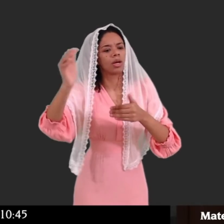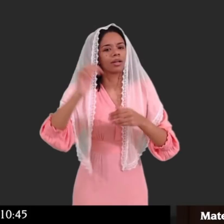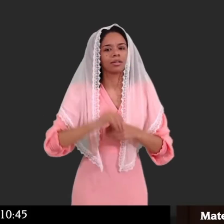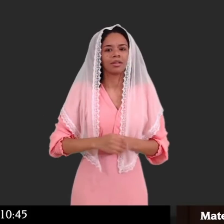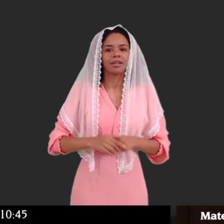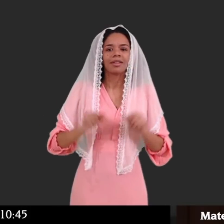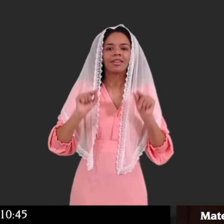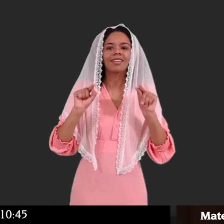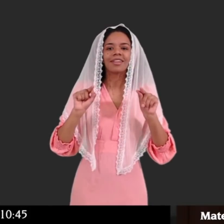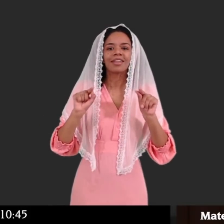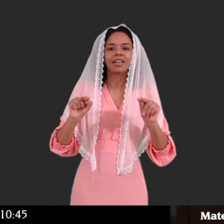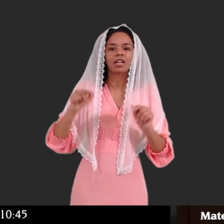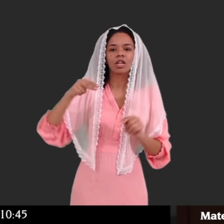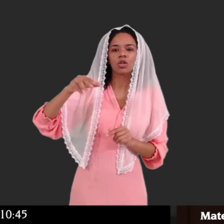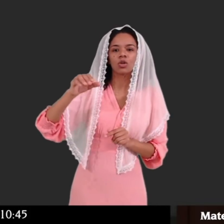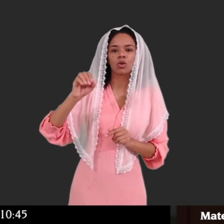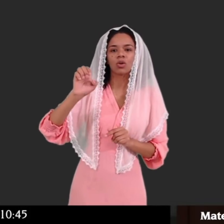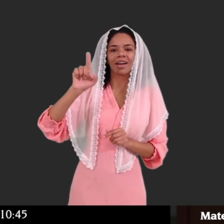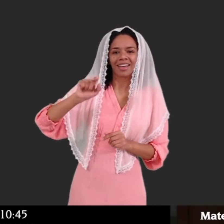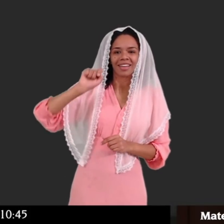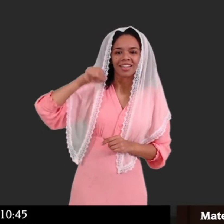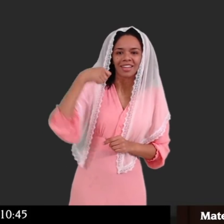Noé. Noé,